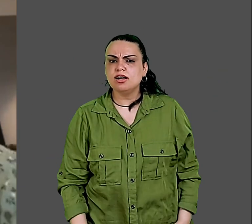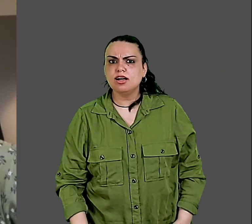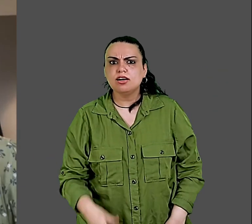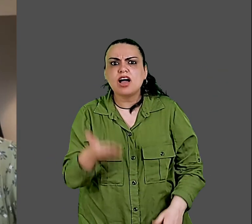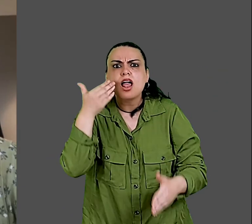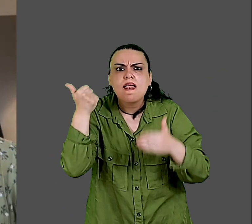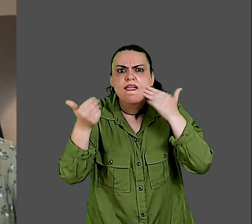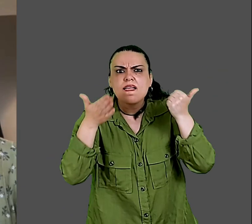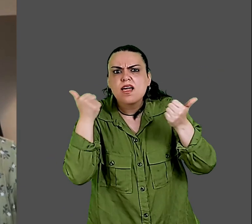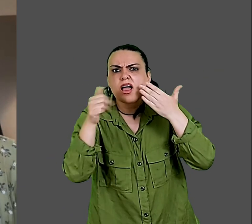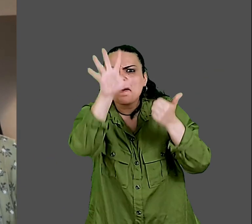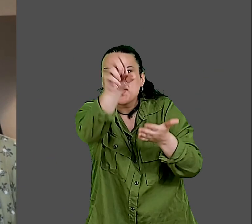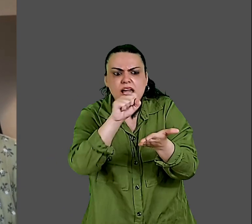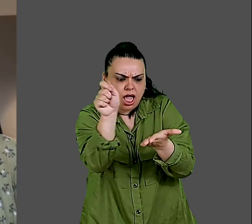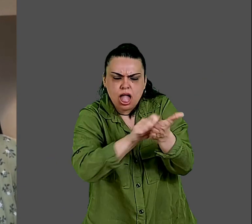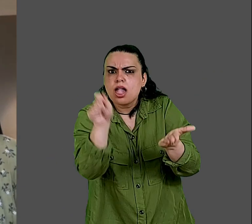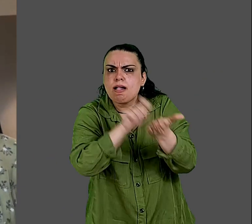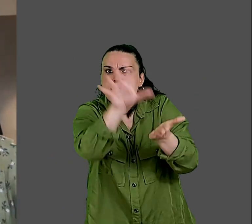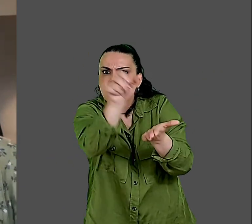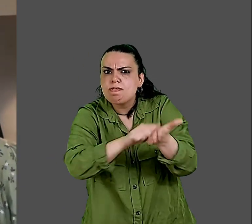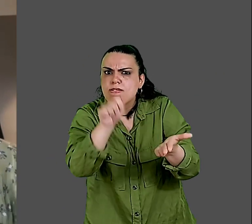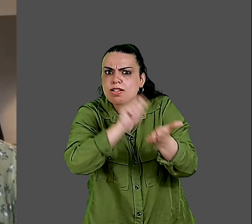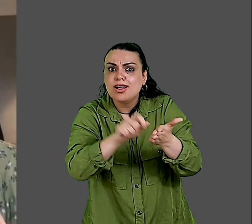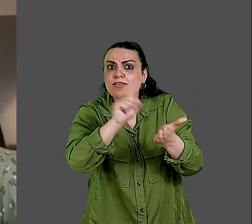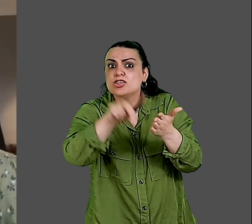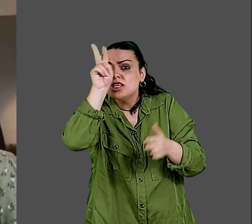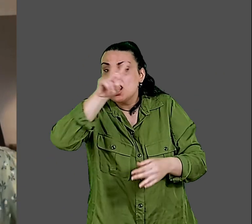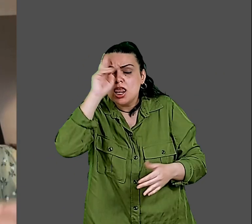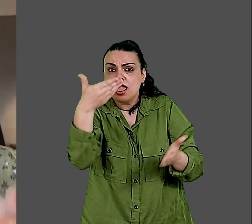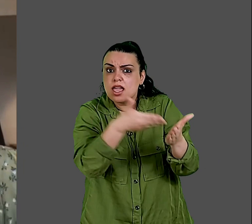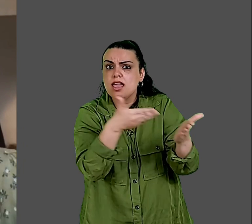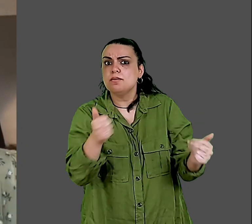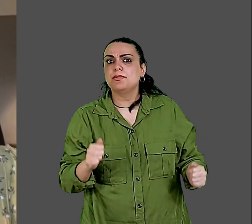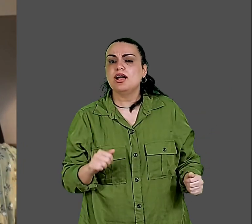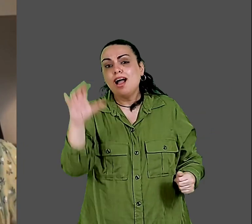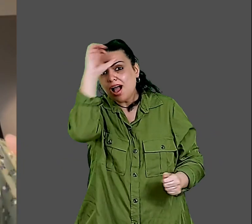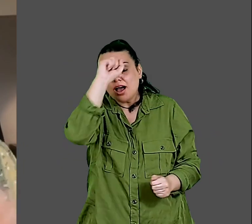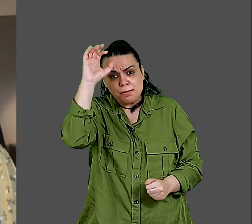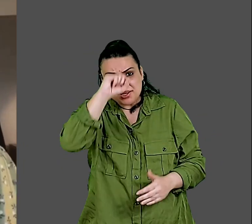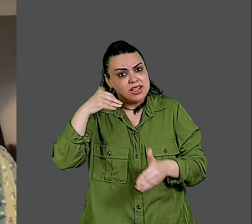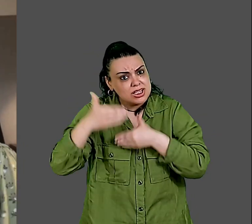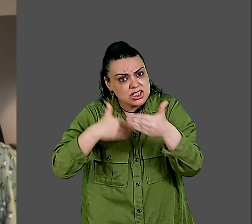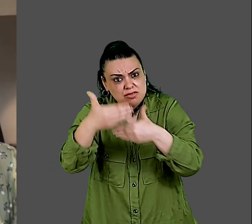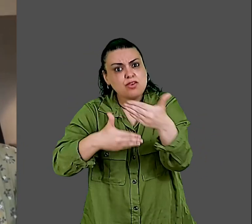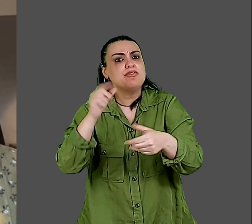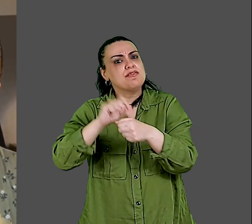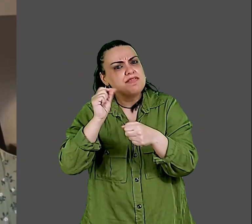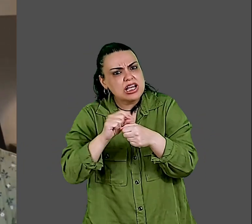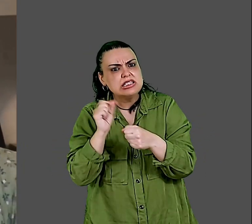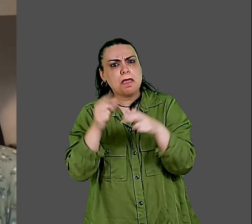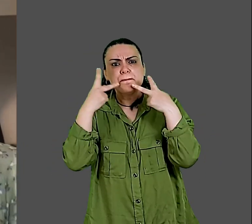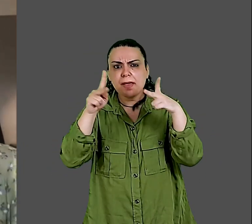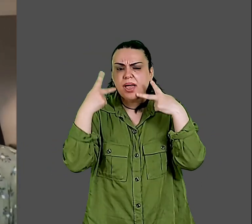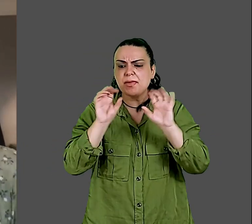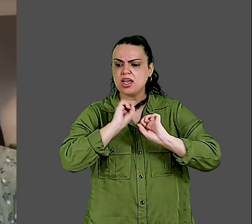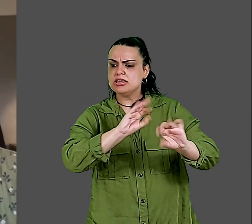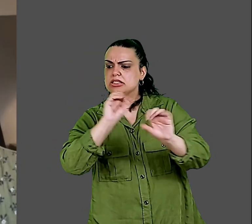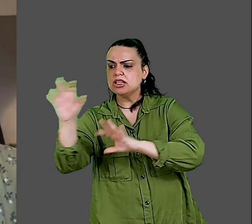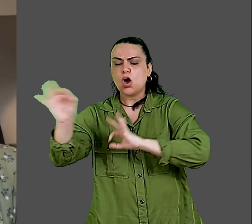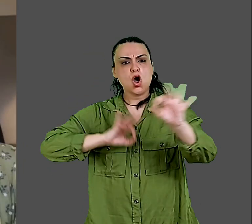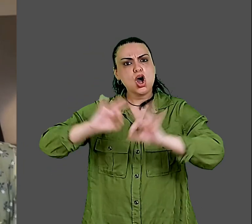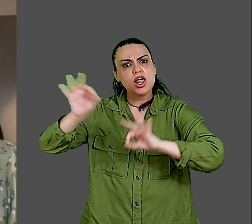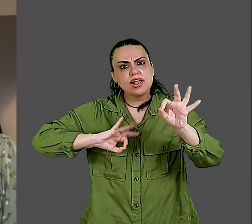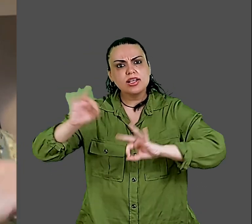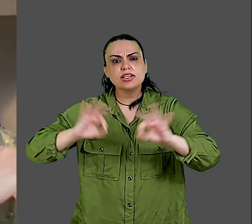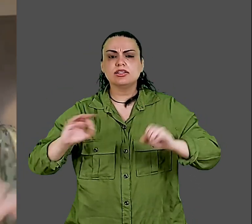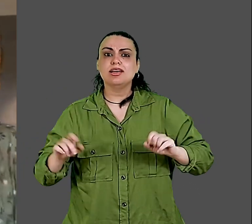aí a anotação. E assim você já vai aprendendo a desenvolver mensagem, sermão,